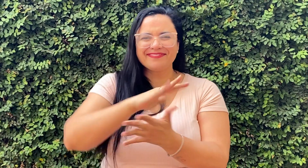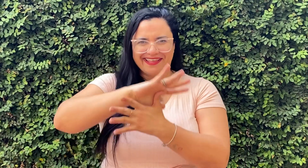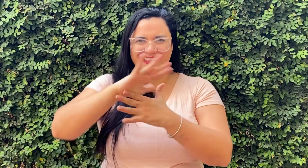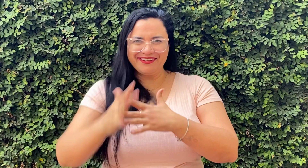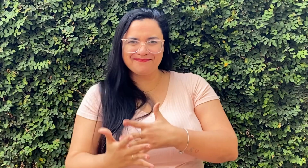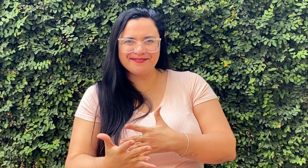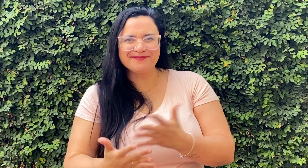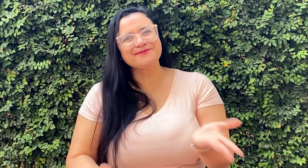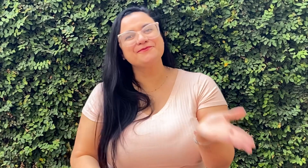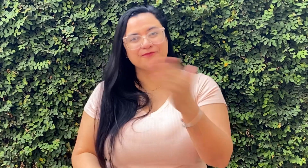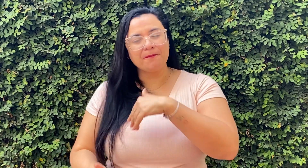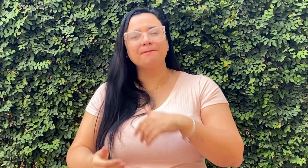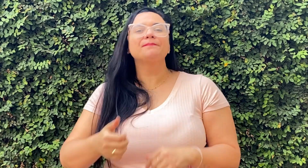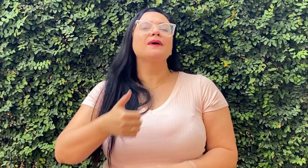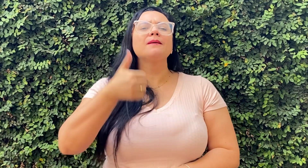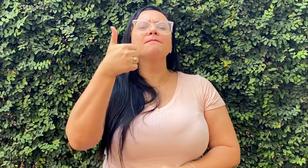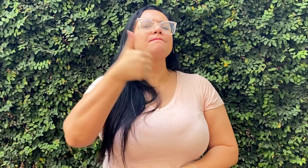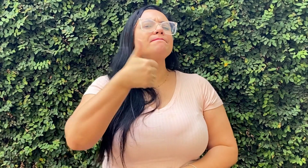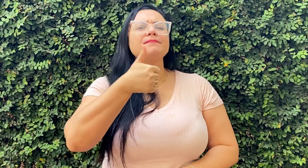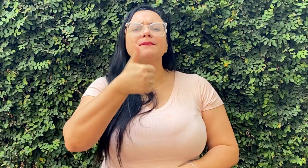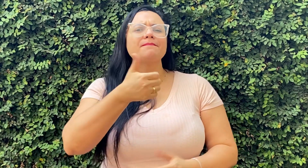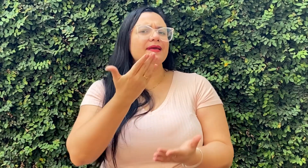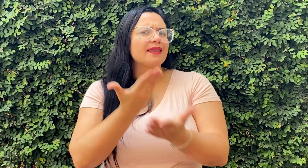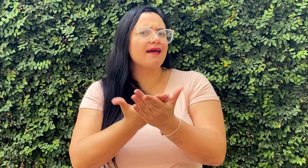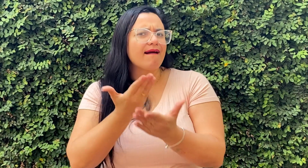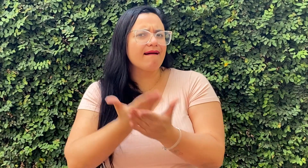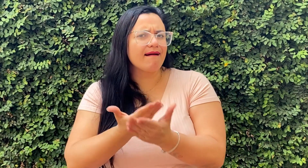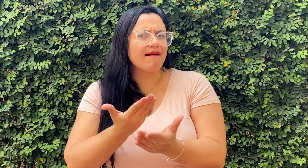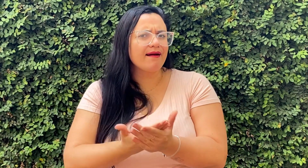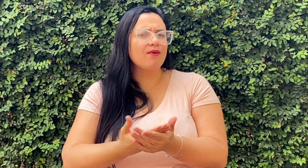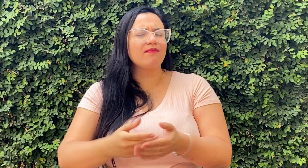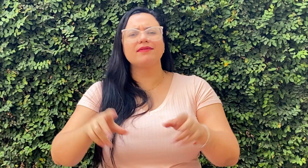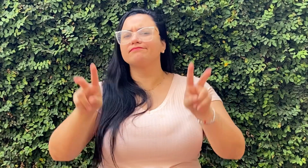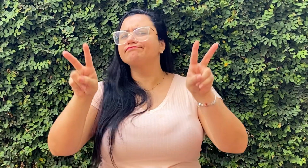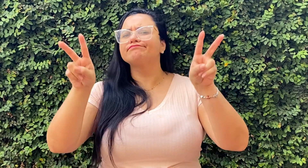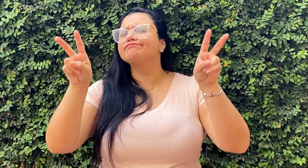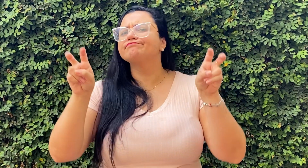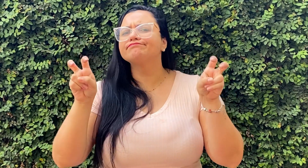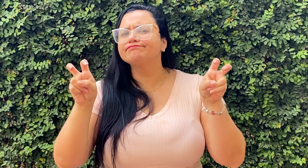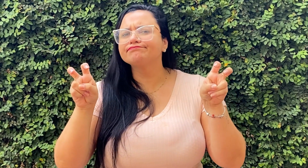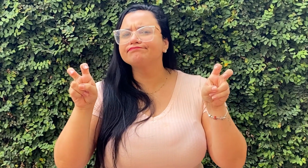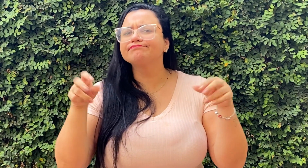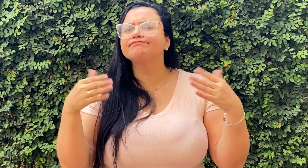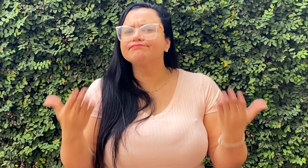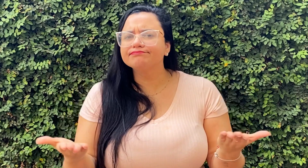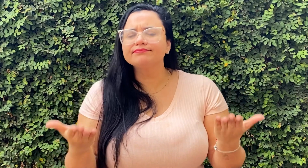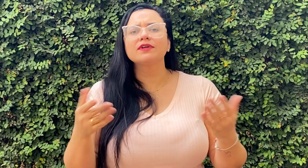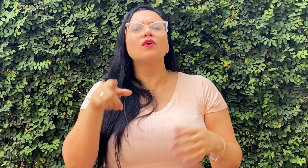Libras? Então, vamos. Então, nossa primeira aula vai